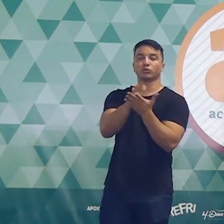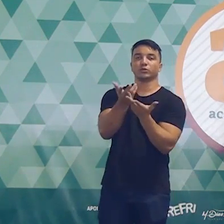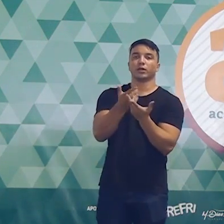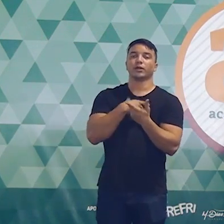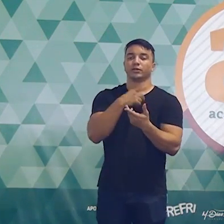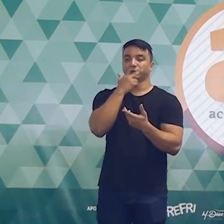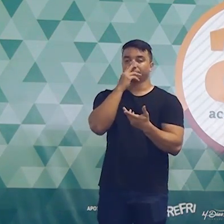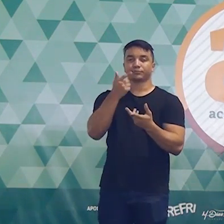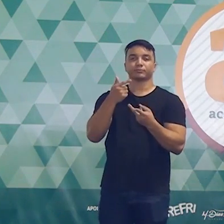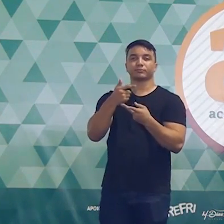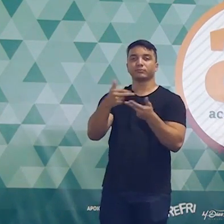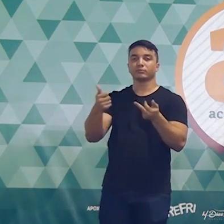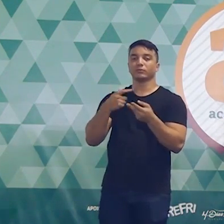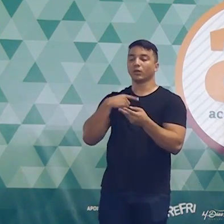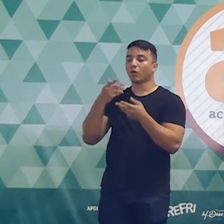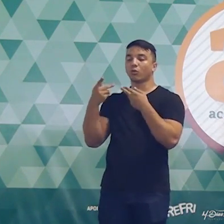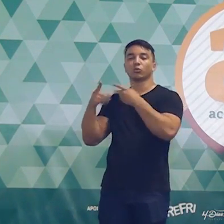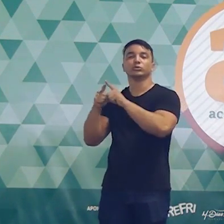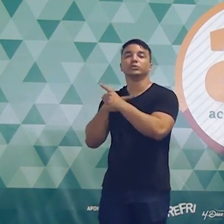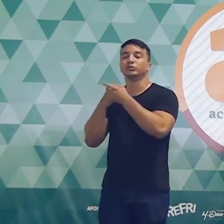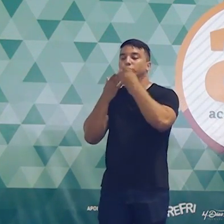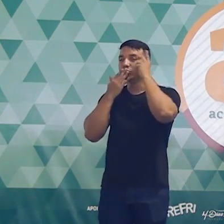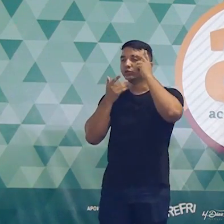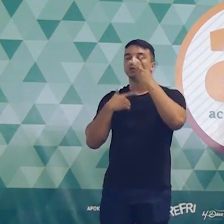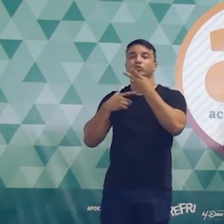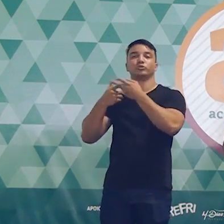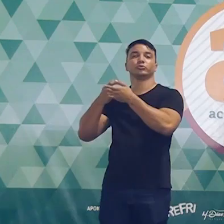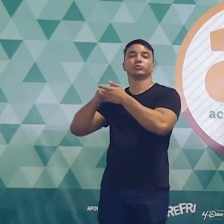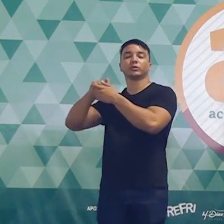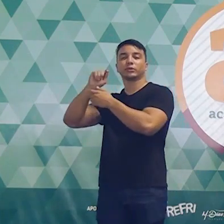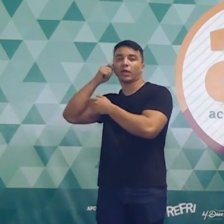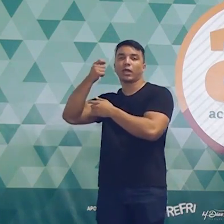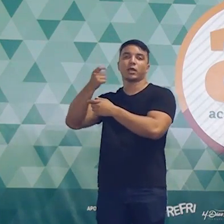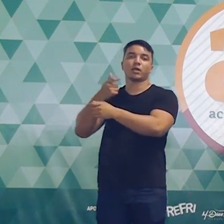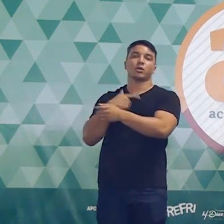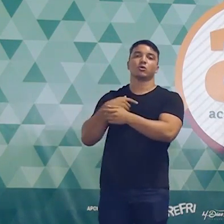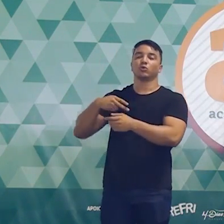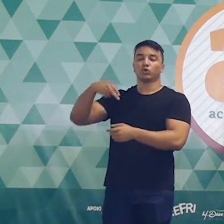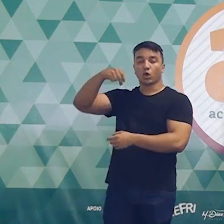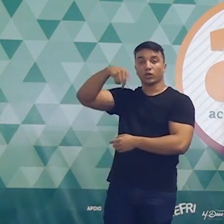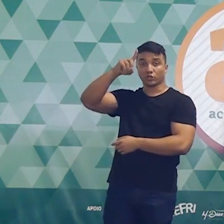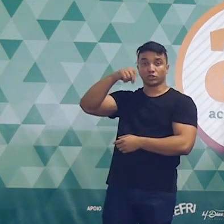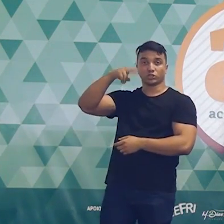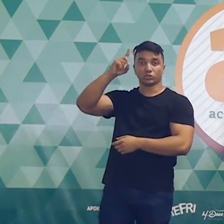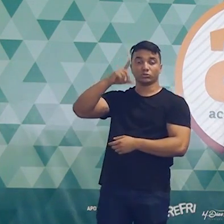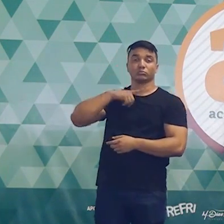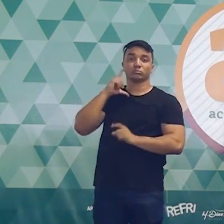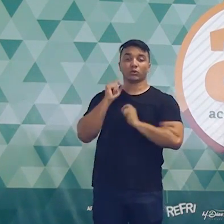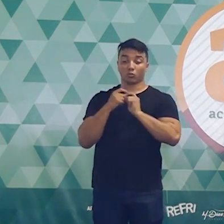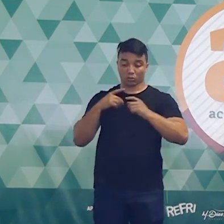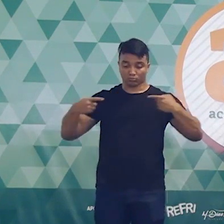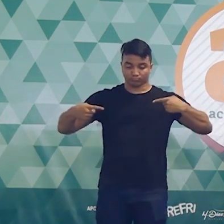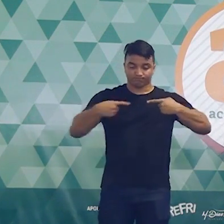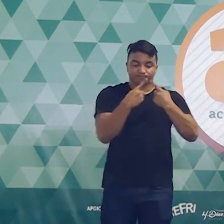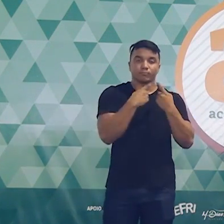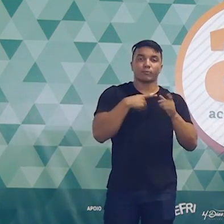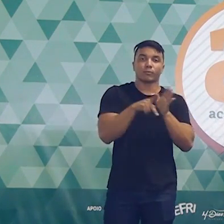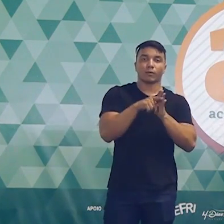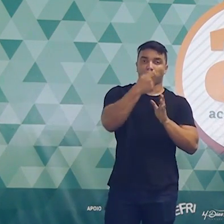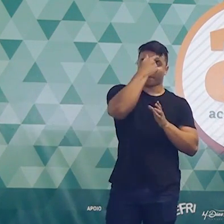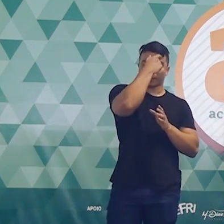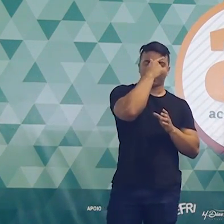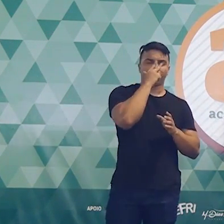homofobia, o preconceito contra índios, contra negros, enfim, contra nordestinos, tem muito a ver com a